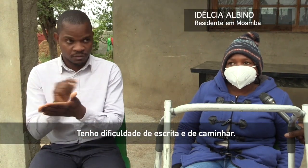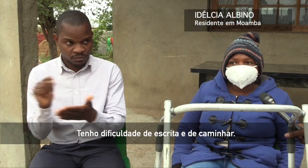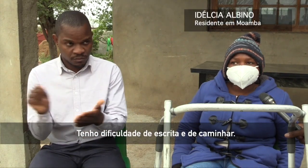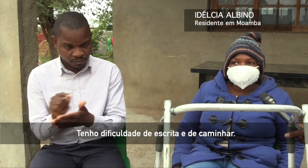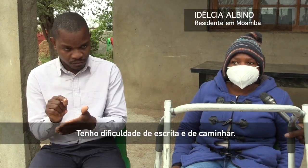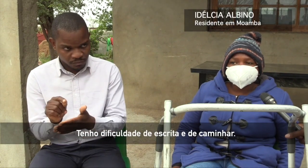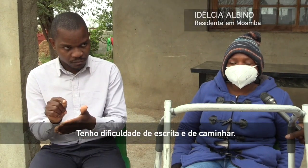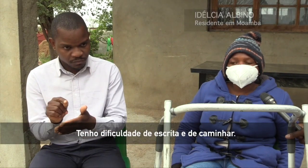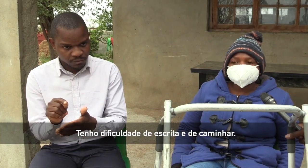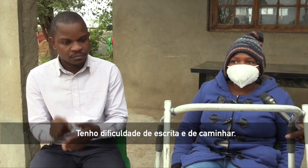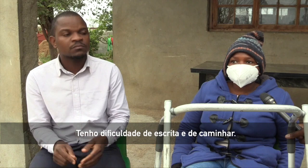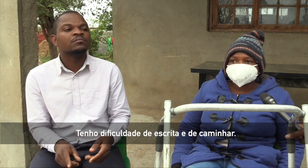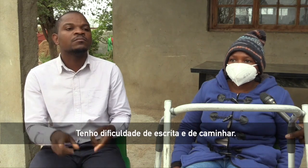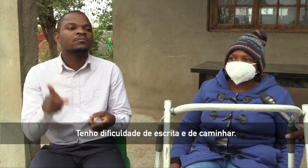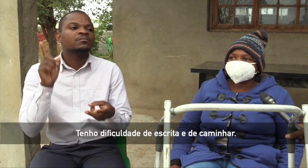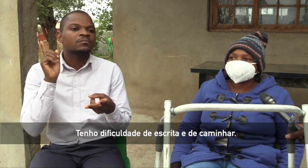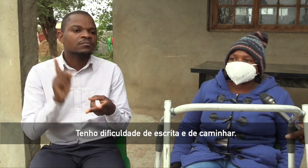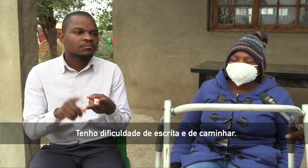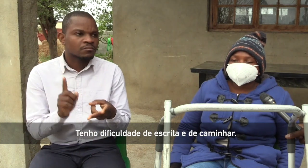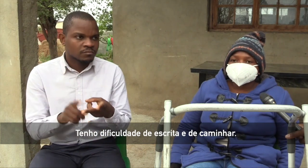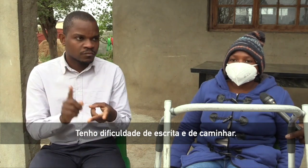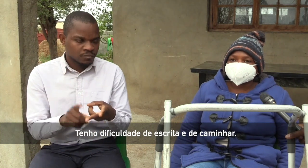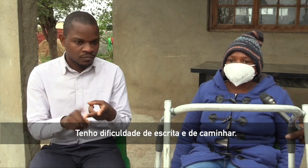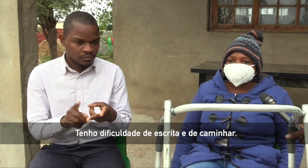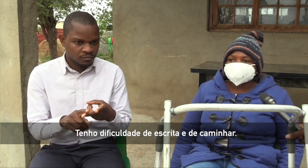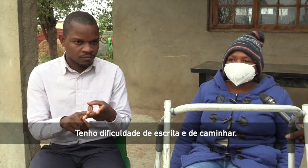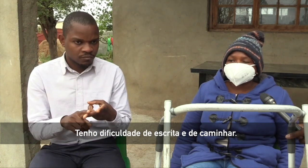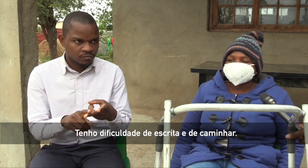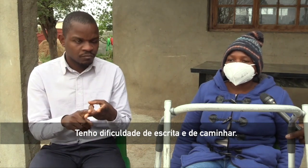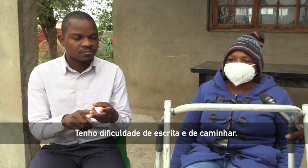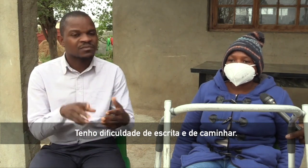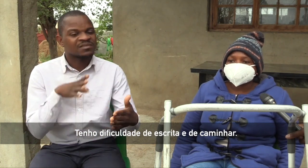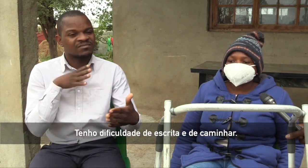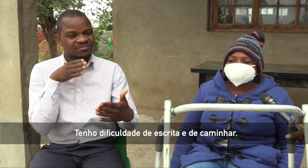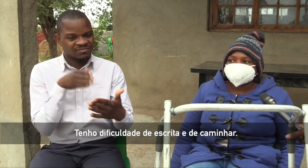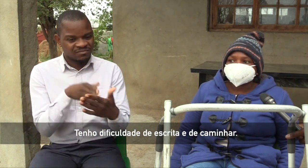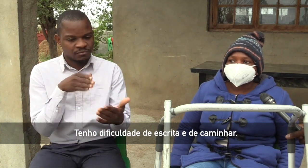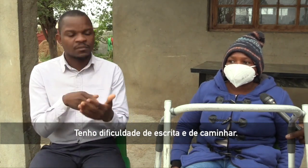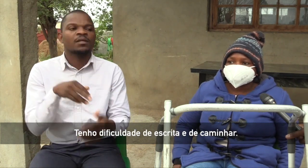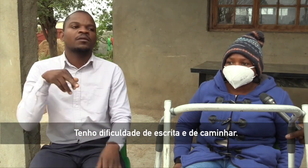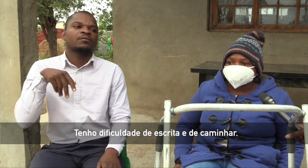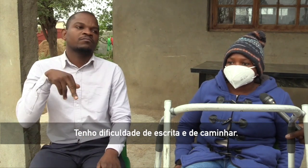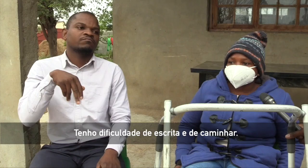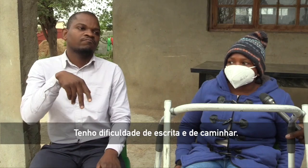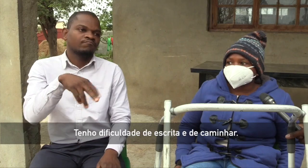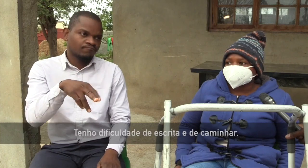dificuldade na escrita e dificuldade de caminhar.